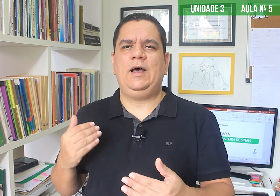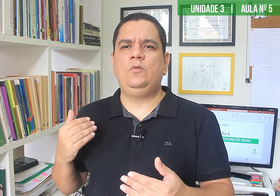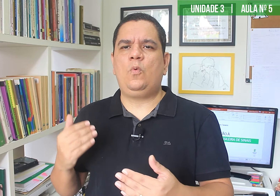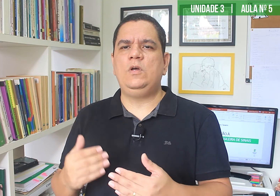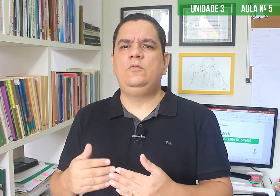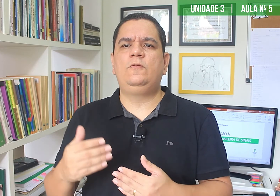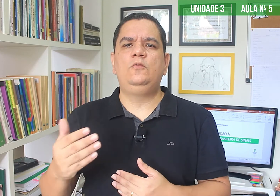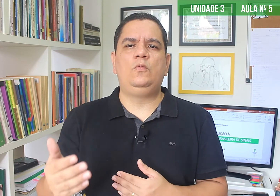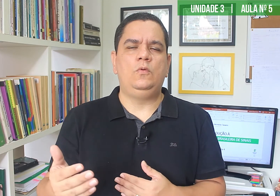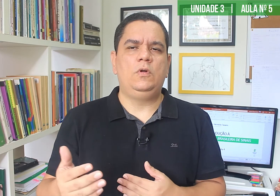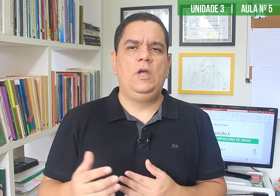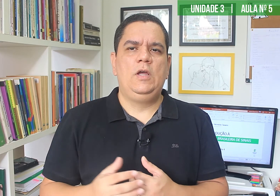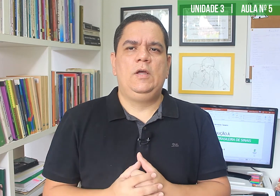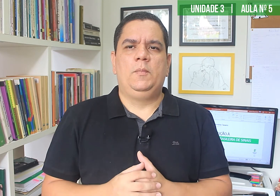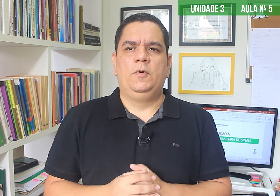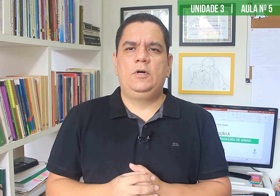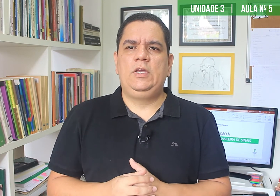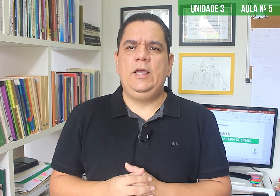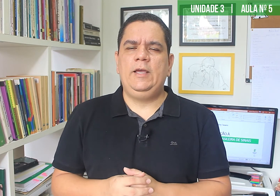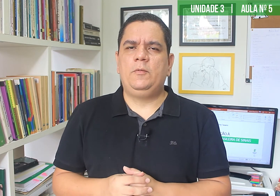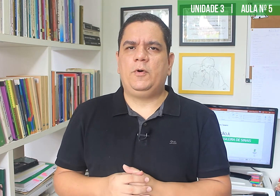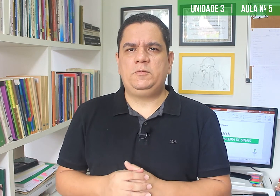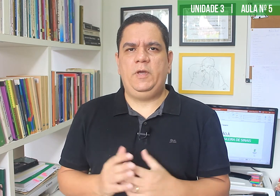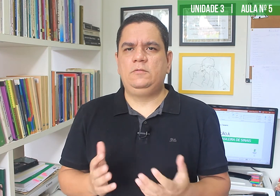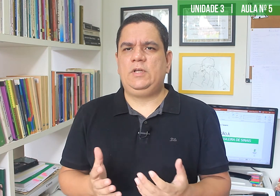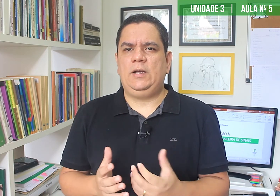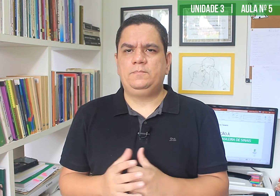ou quando no futuro. Porque eu posso perguntar,